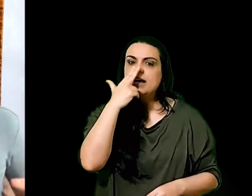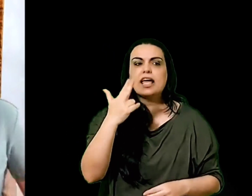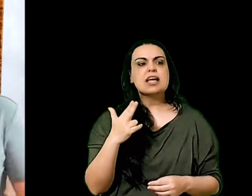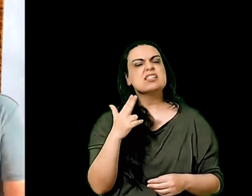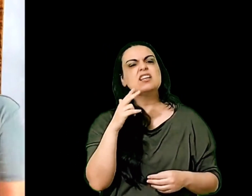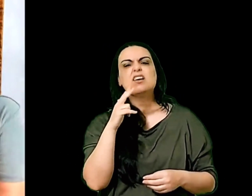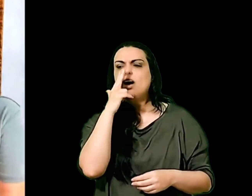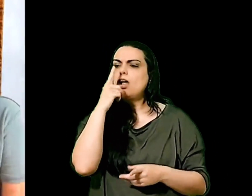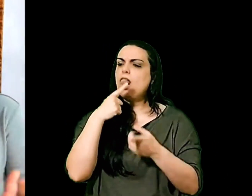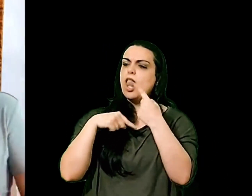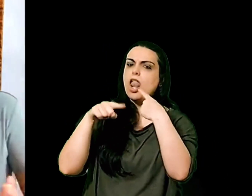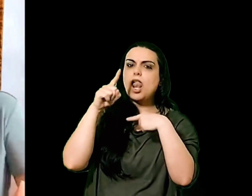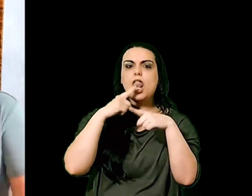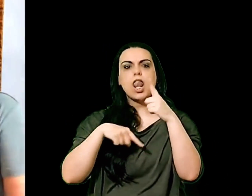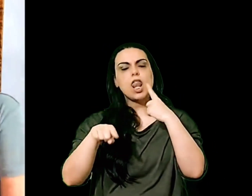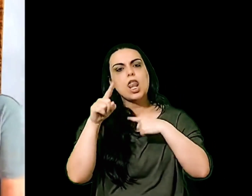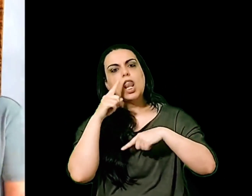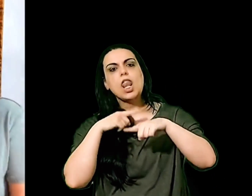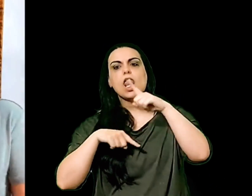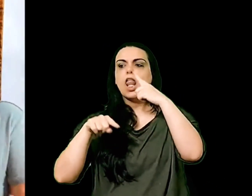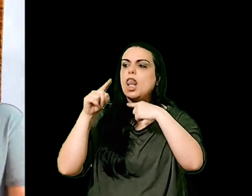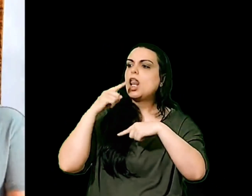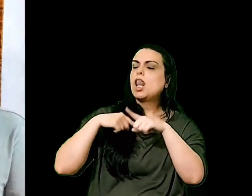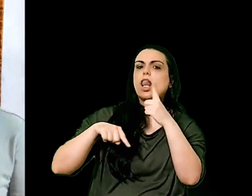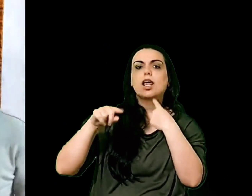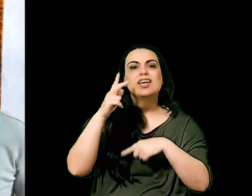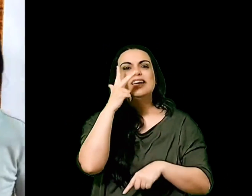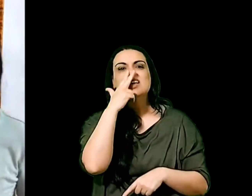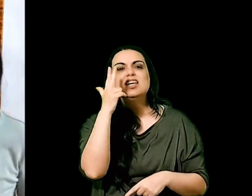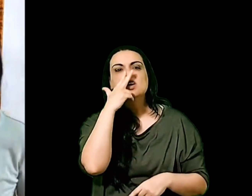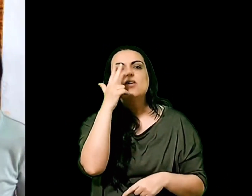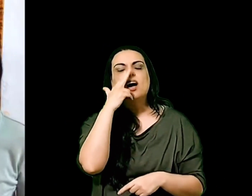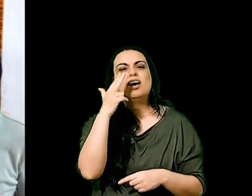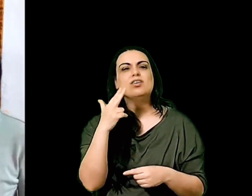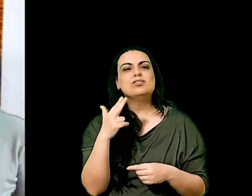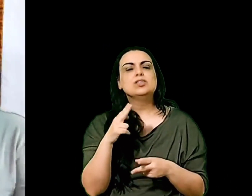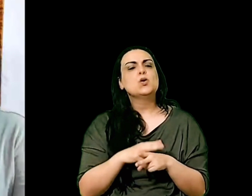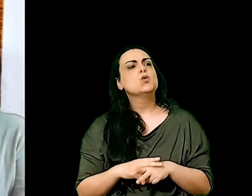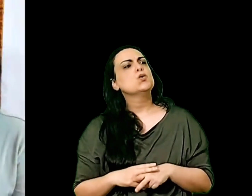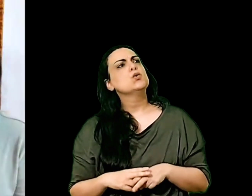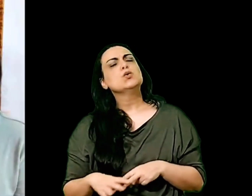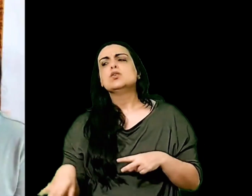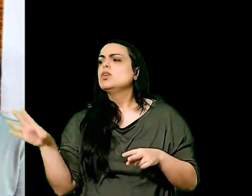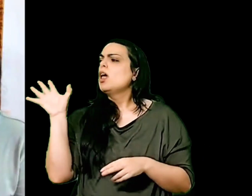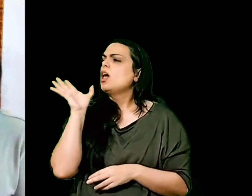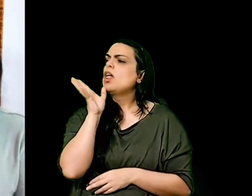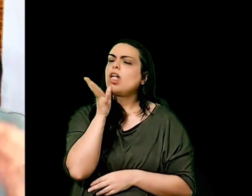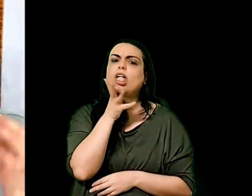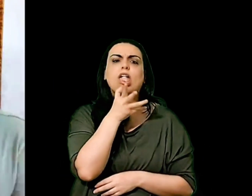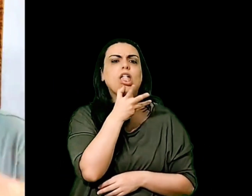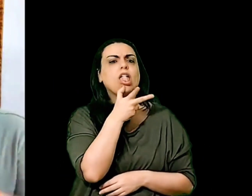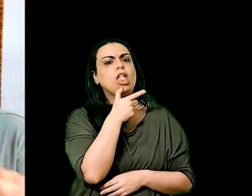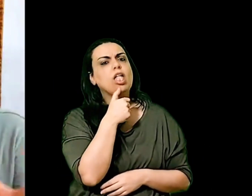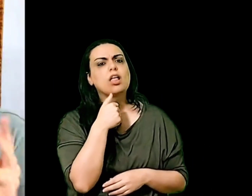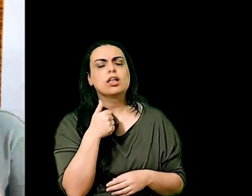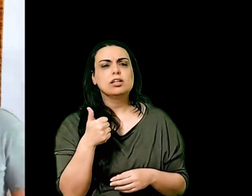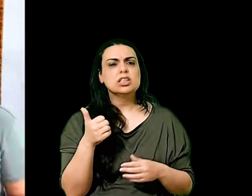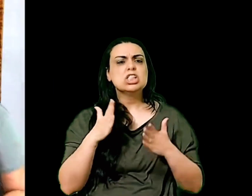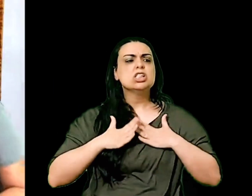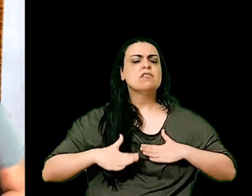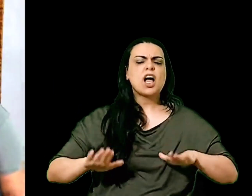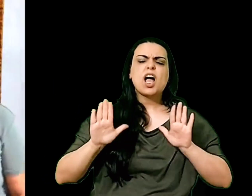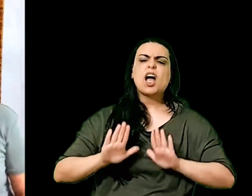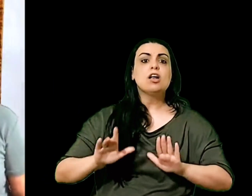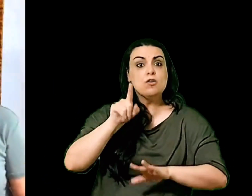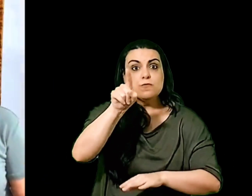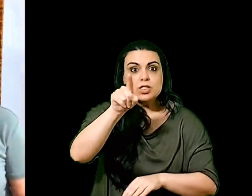custar. Então a gente fica cozinhando aquilo ali em banho-maria, como diz o pessoal quando tá fazendo uma receita. Eu achei isso aqui incrível. Eles não têm intenção de